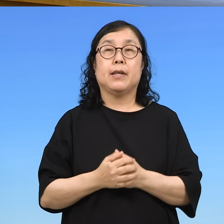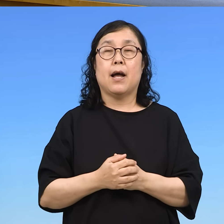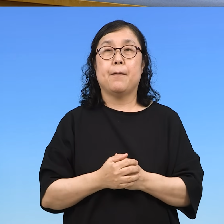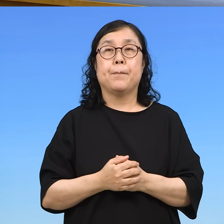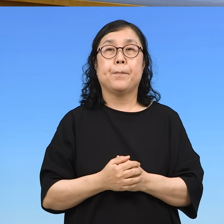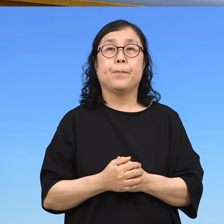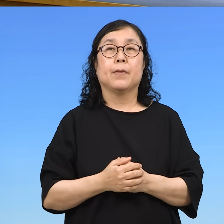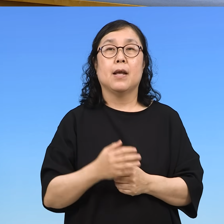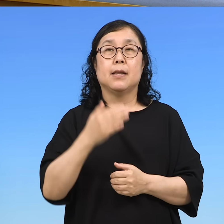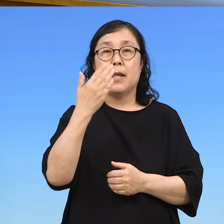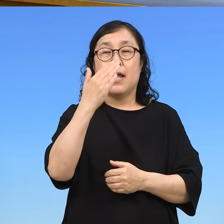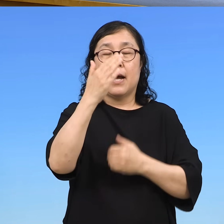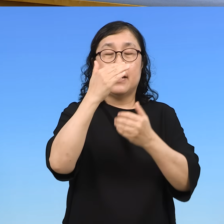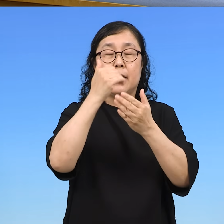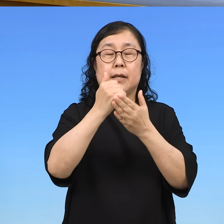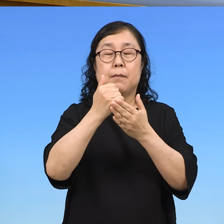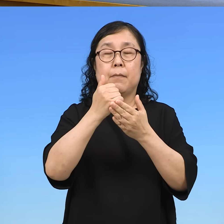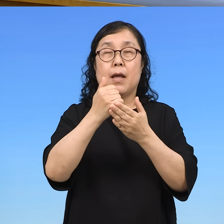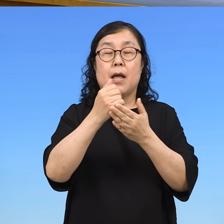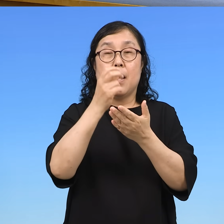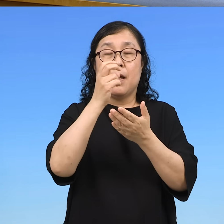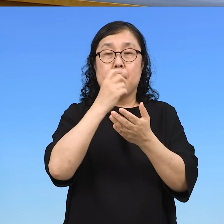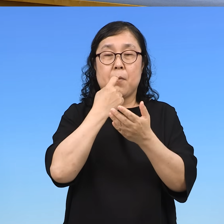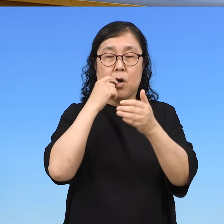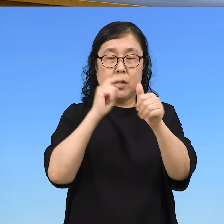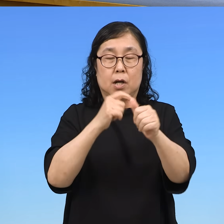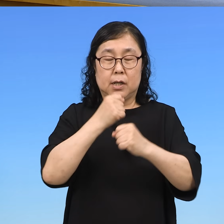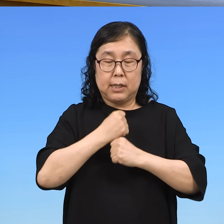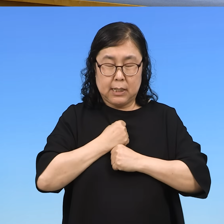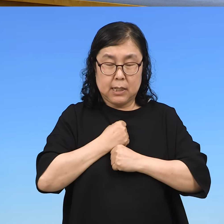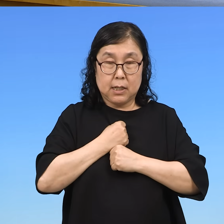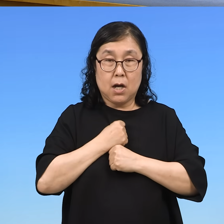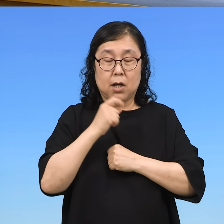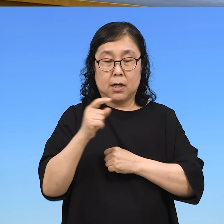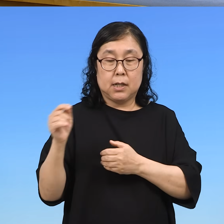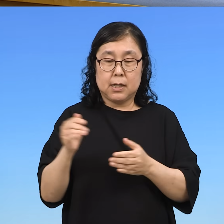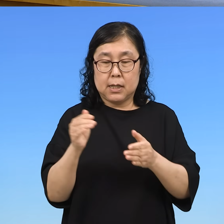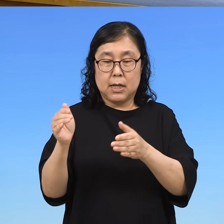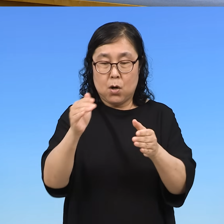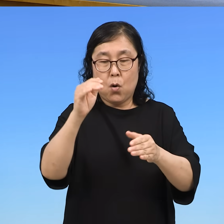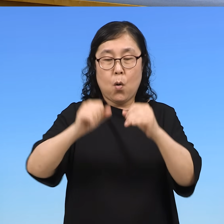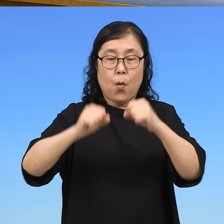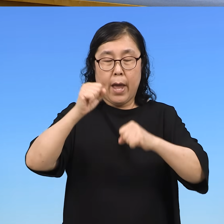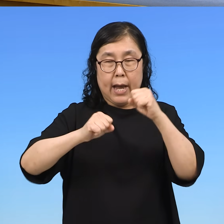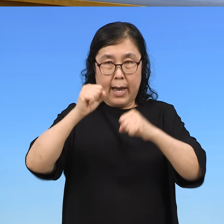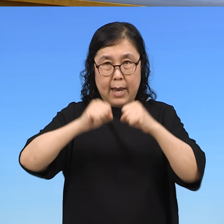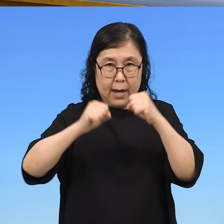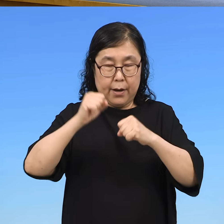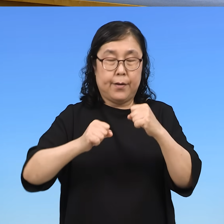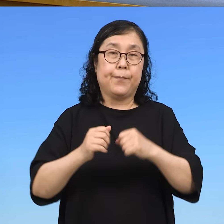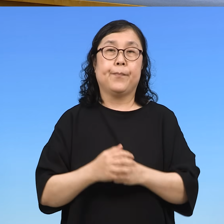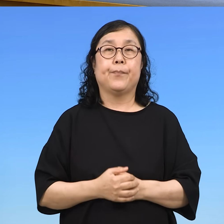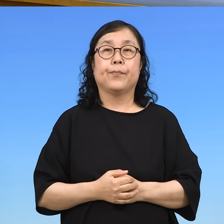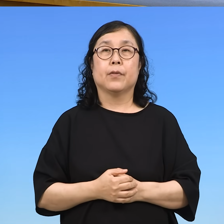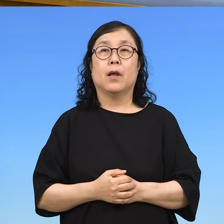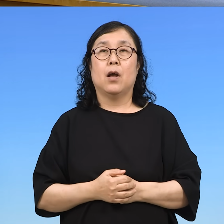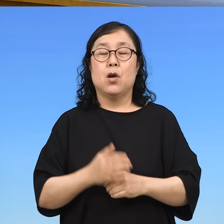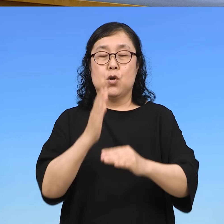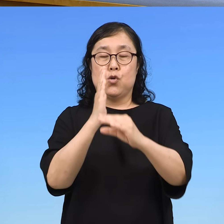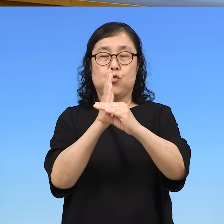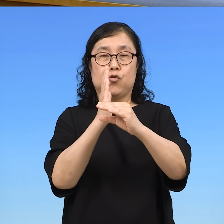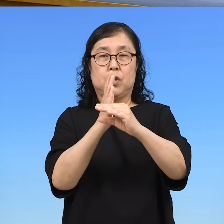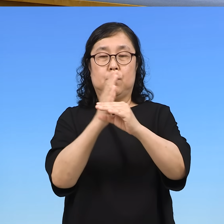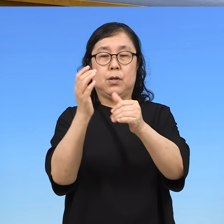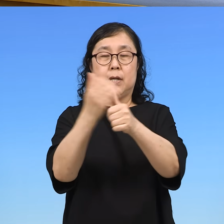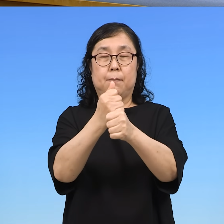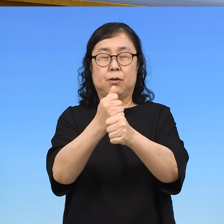본문 3절입니다. 내 하나님 여호와의 명령을 지켜, 그 다음 보세요, 그 길로 행하여. 이거